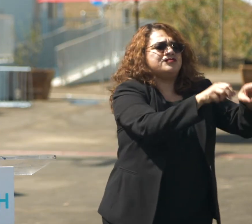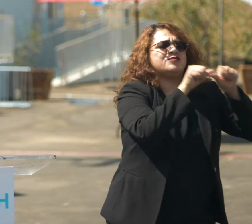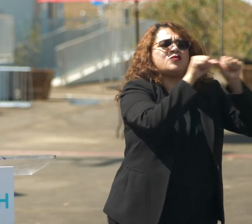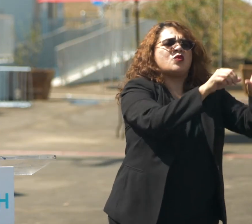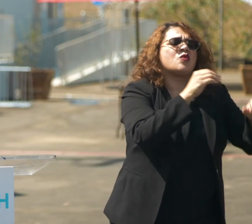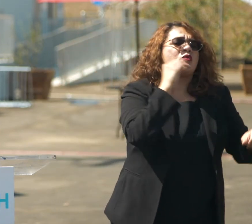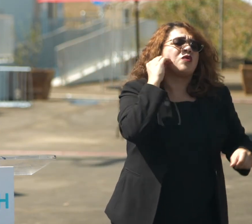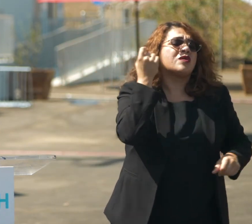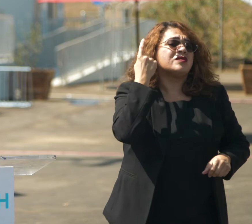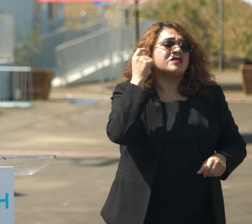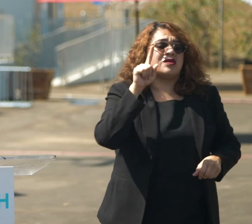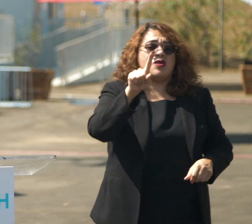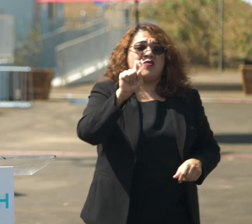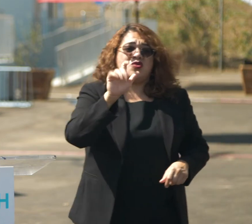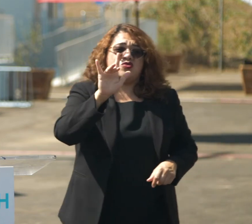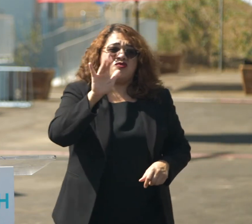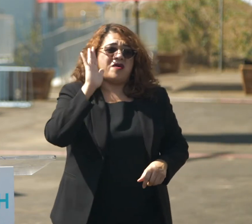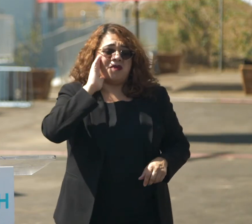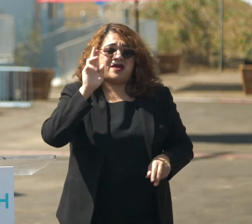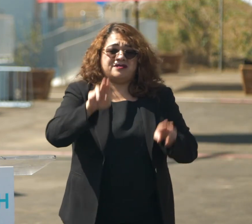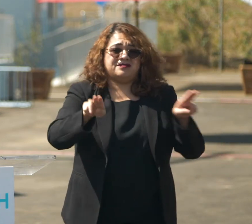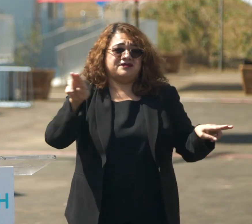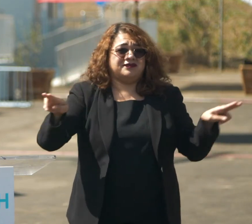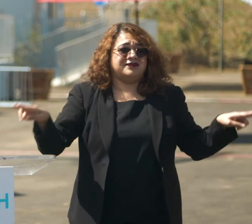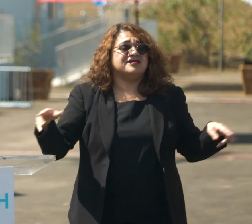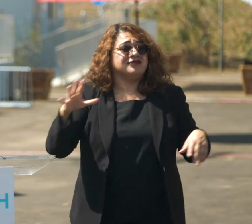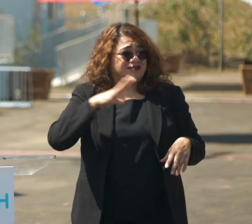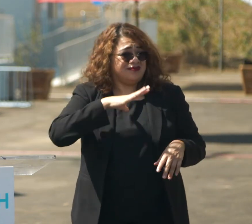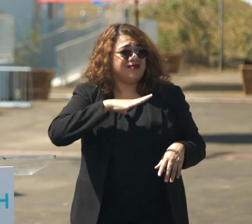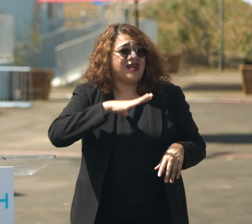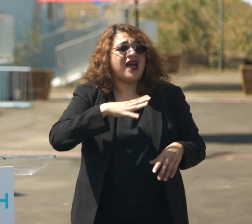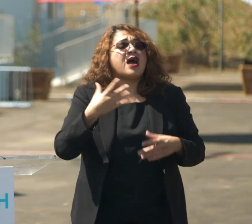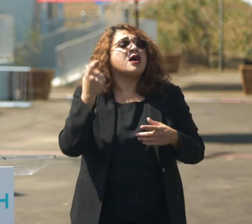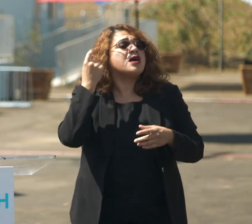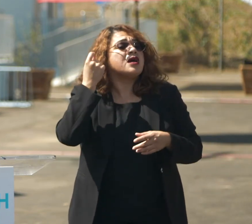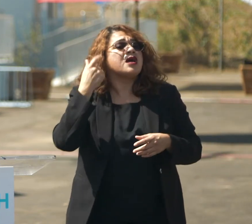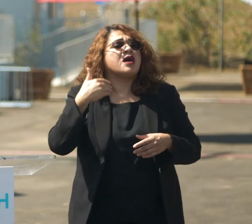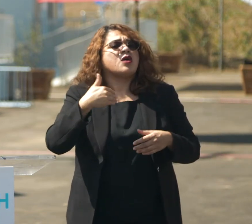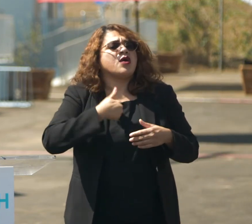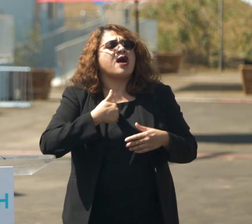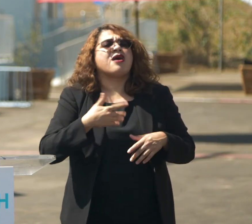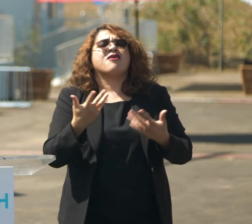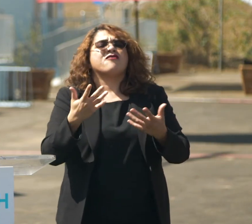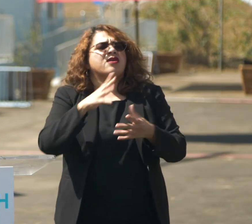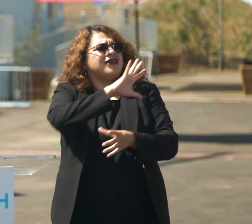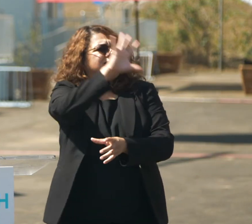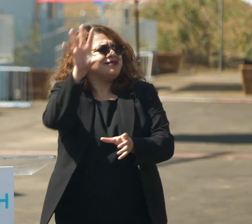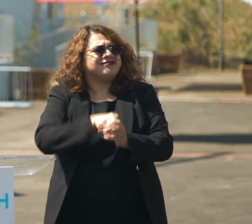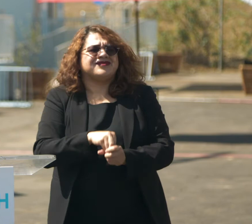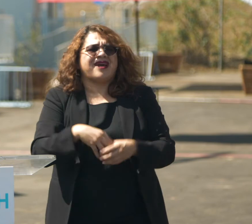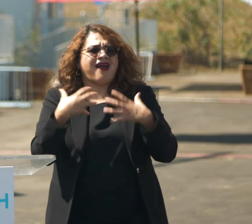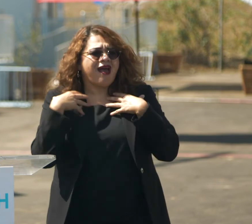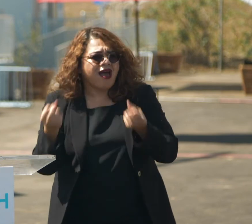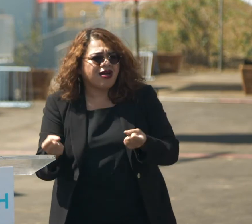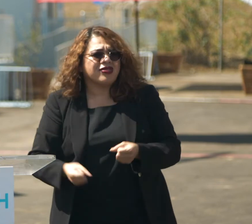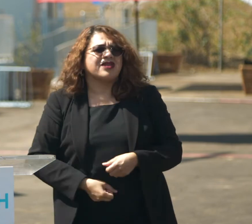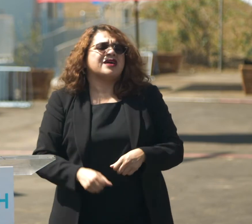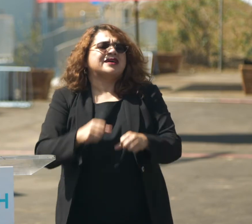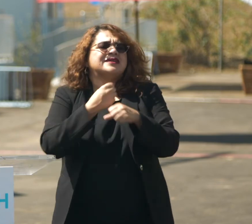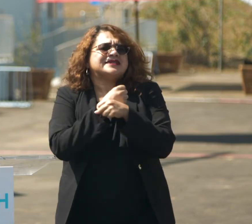para 125 personas, el campus cuenta con exámenes de salud de admisión,